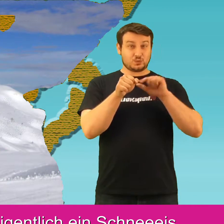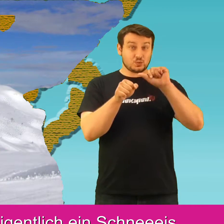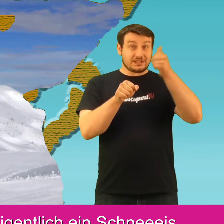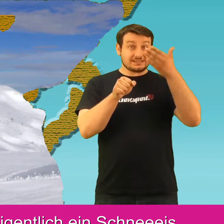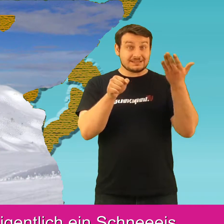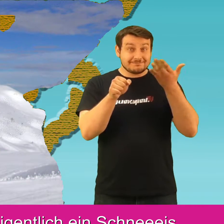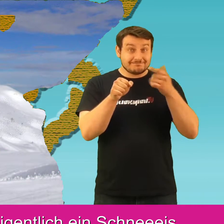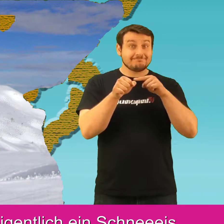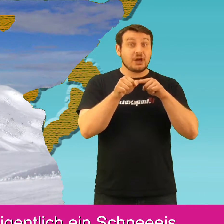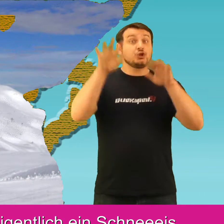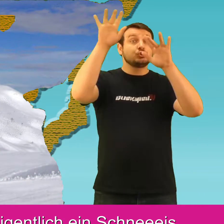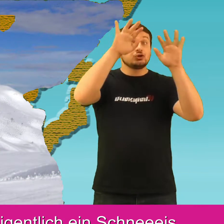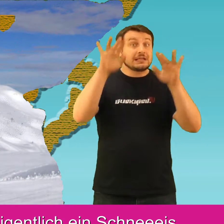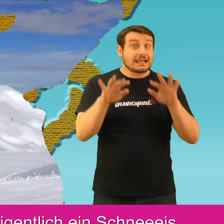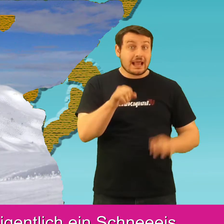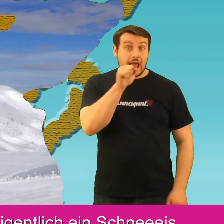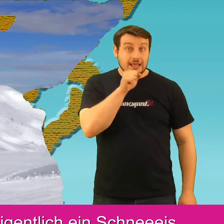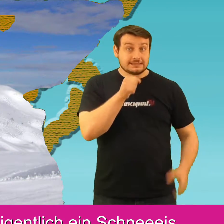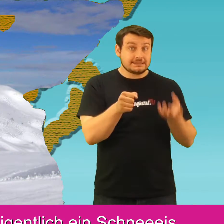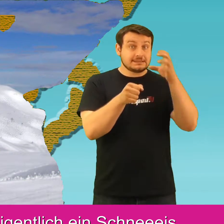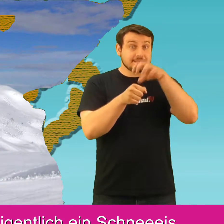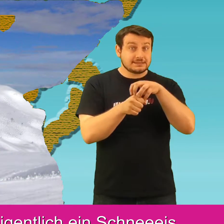Das erste Speiseeis war eigentlich ein Schneeeis.